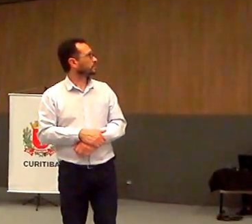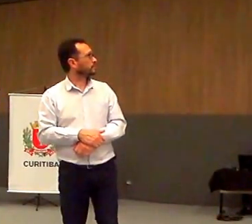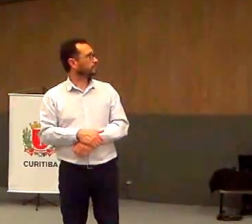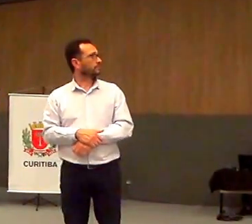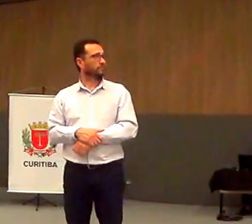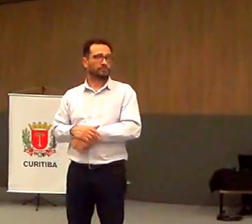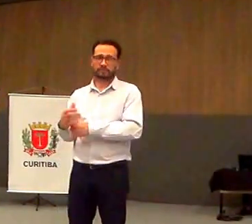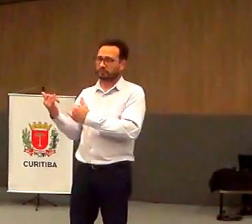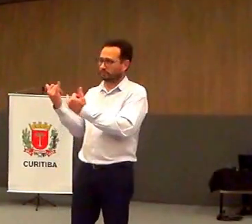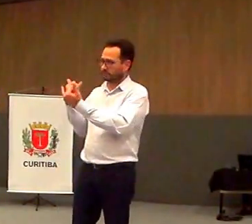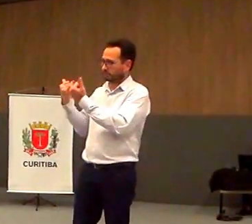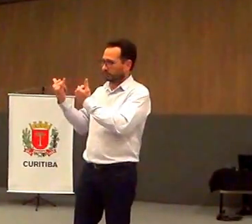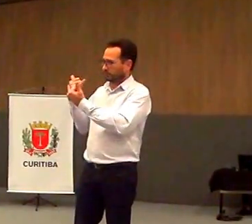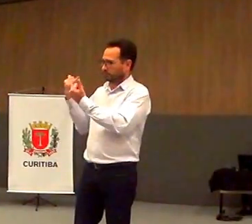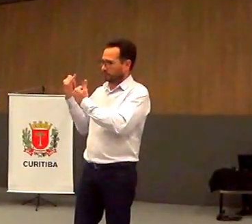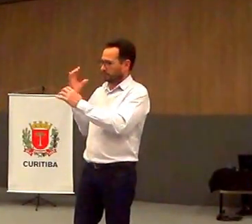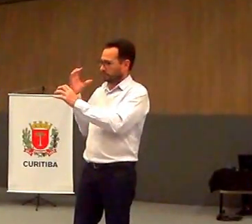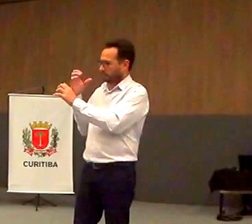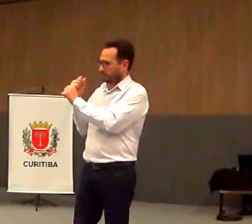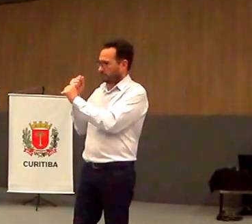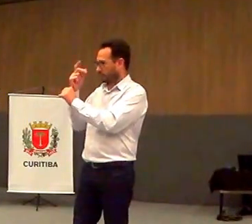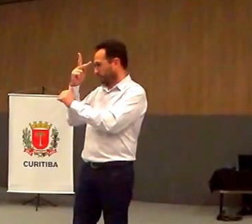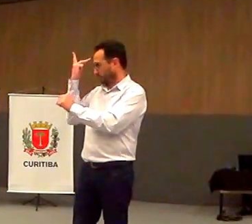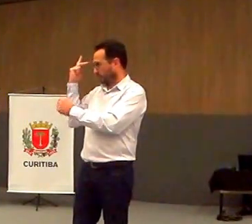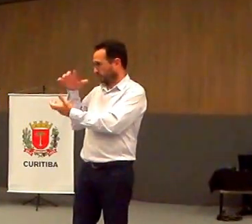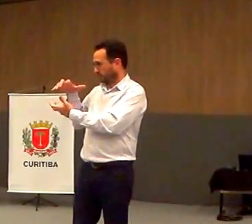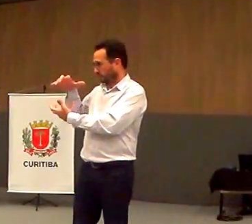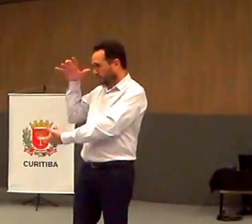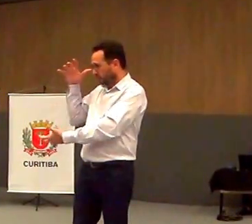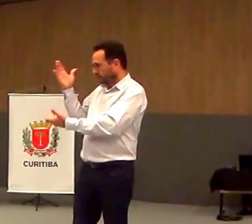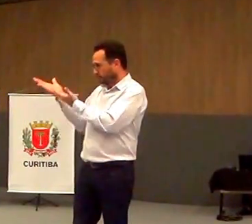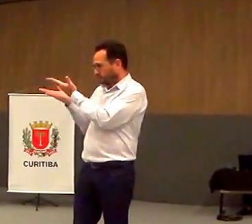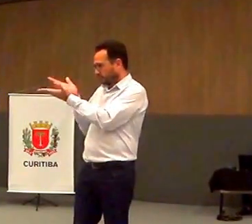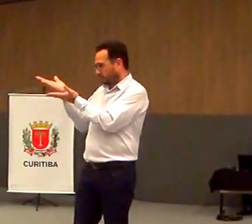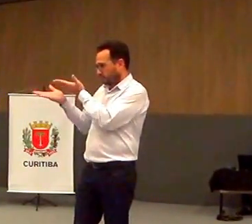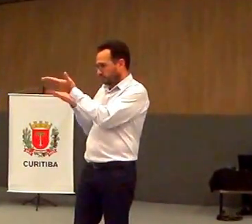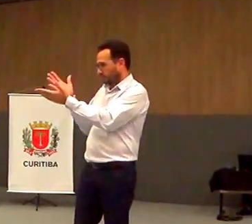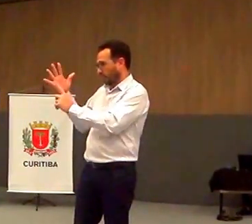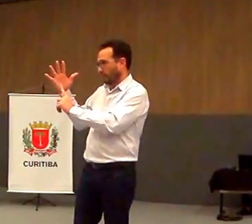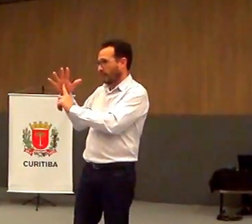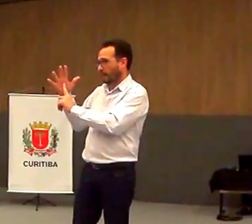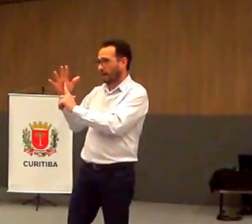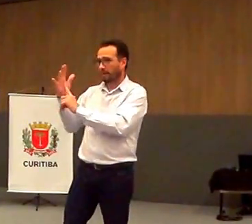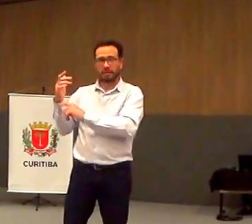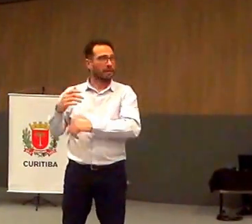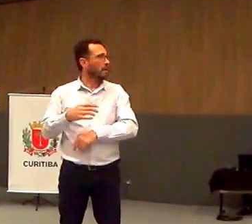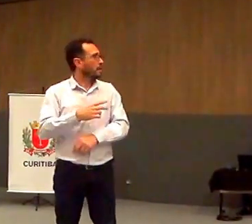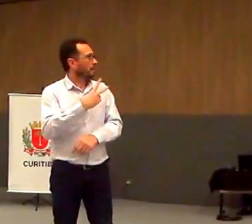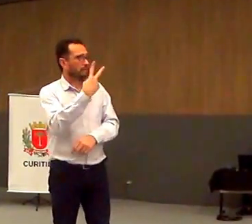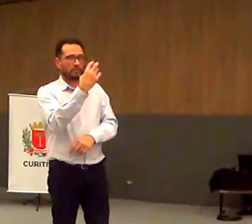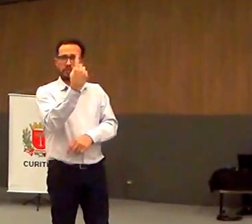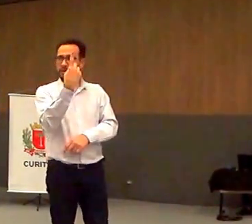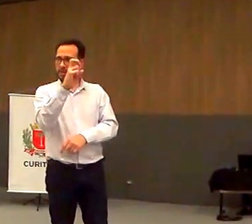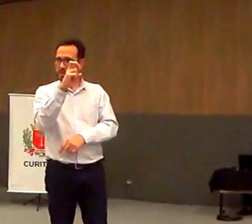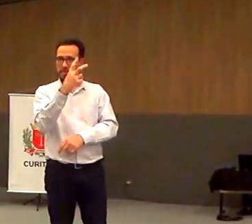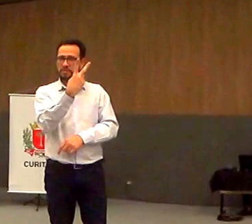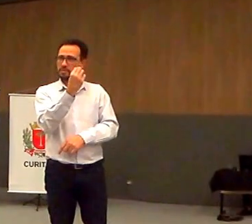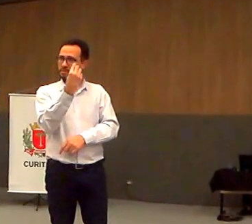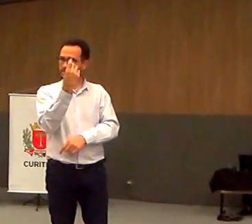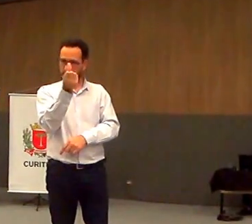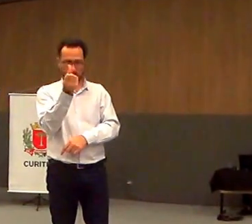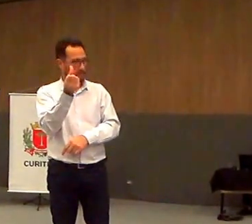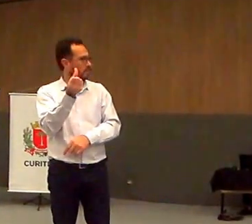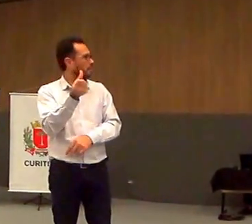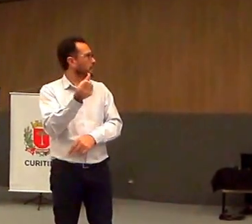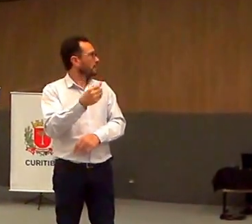Algumas informações do número de pessoas idosas acompanhadas no Paraná. Aqui nós temos o número 2015, 2016, então em algumas